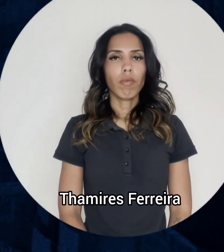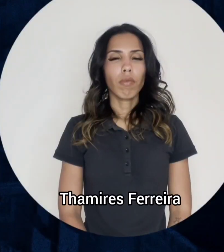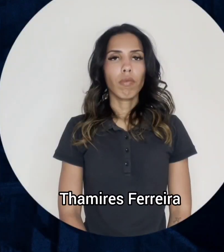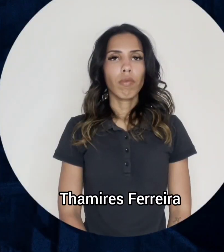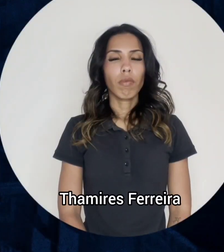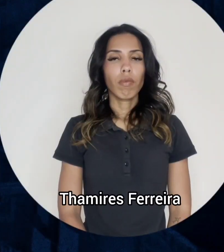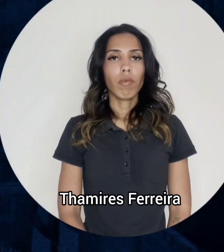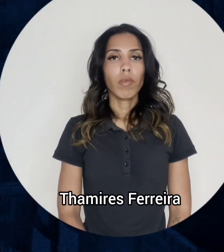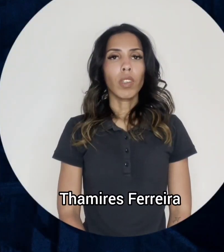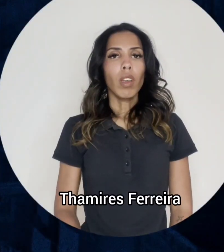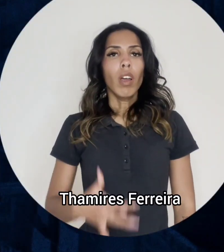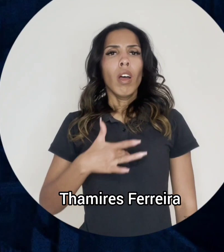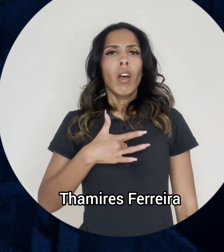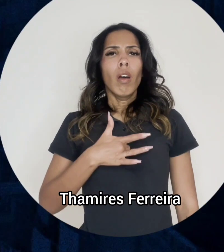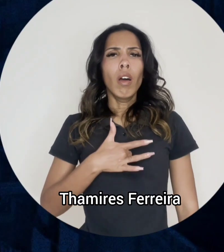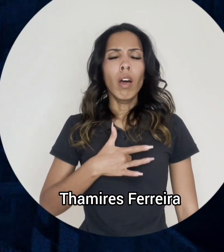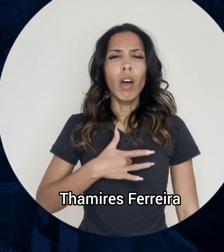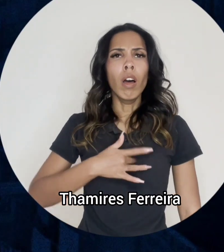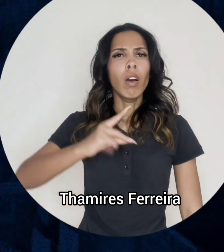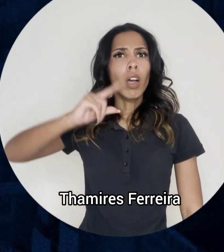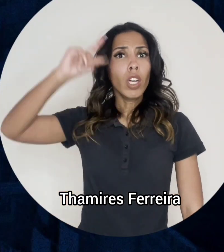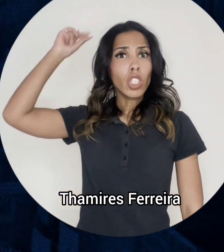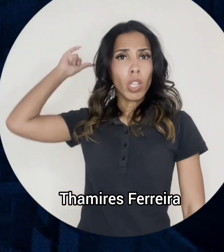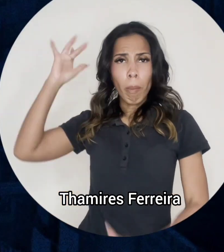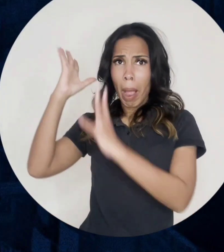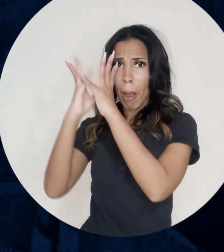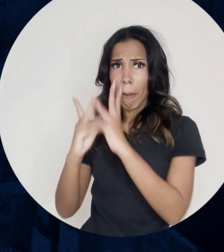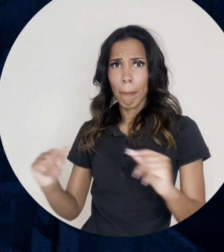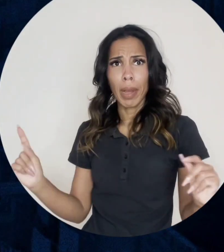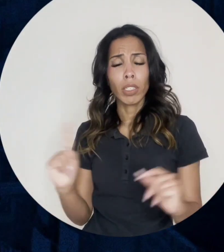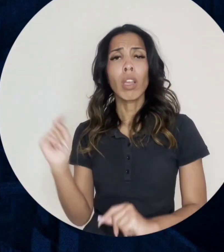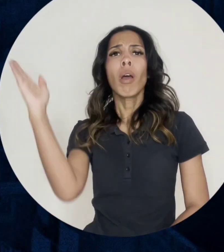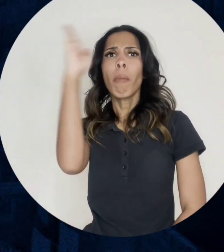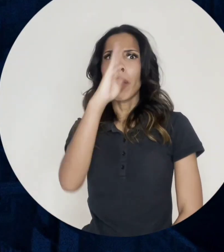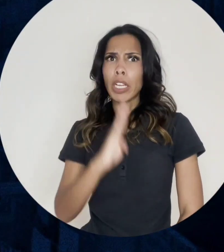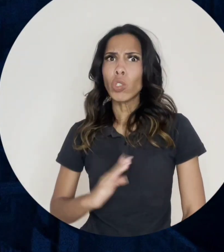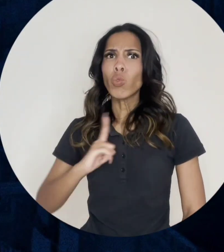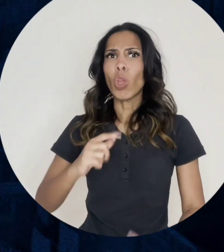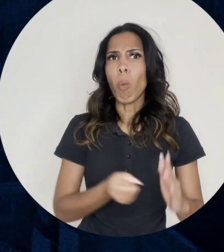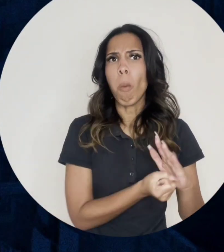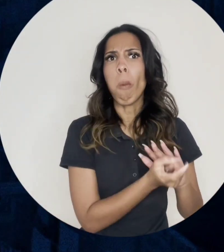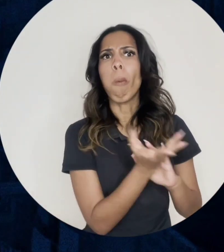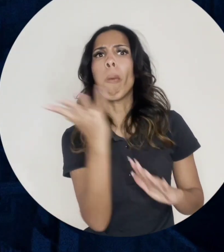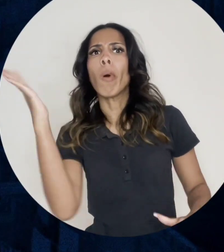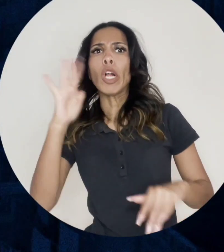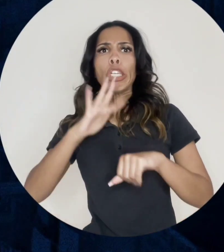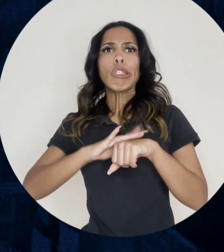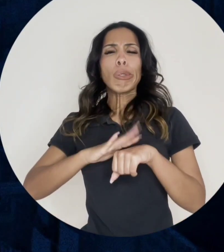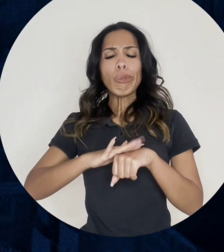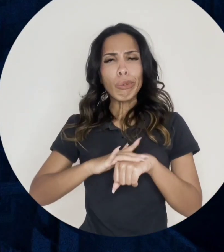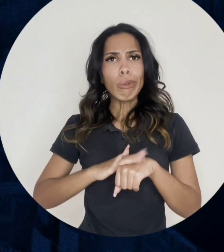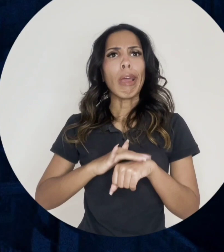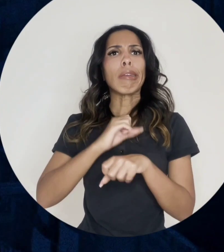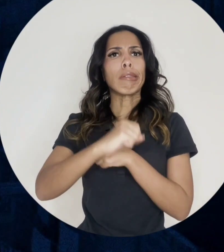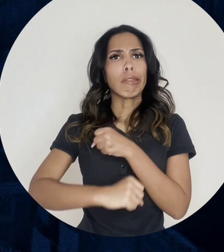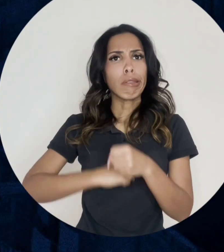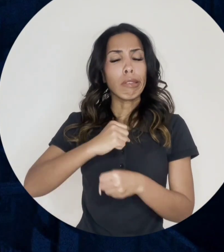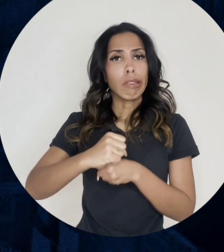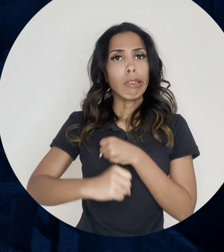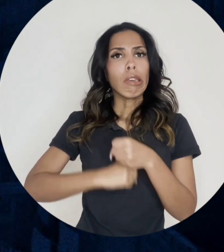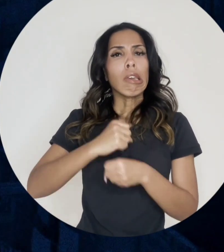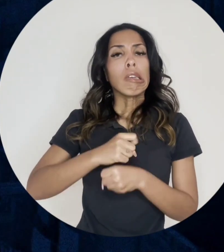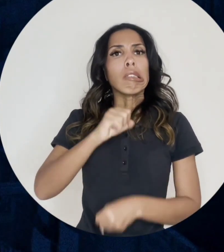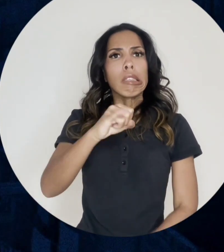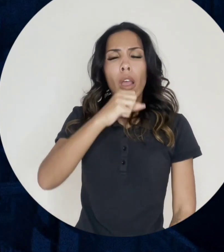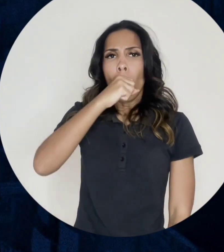Gente, a tuberculose é antiga, mas não é passado. No Brasil, ainda é grande número de pessoas que adoecem todos os anos. Se você tosse